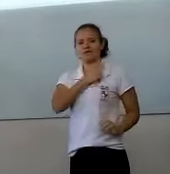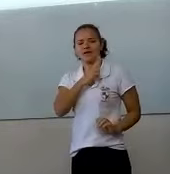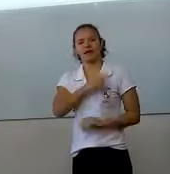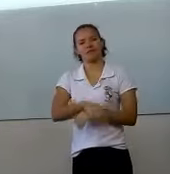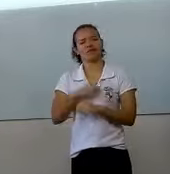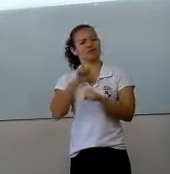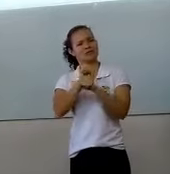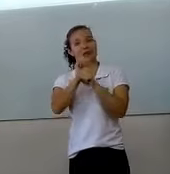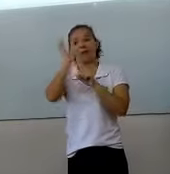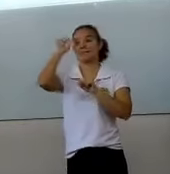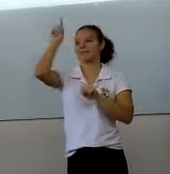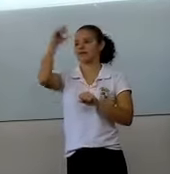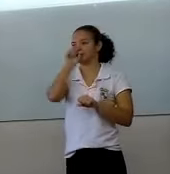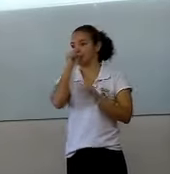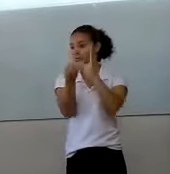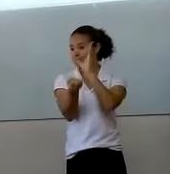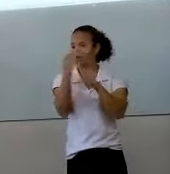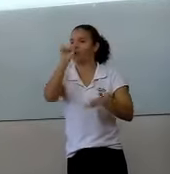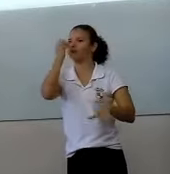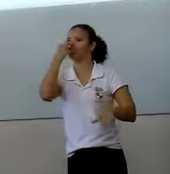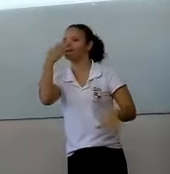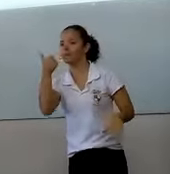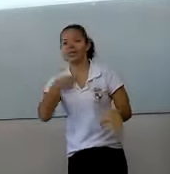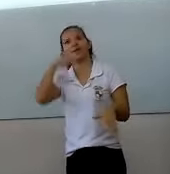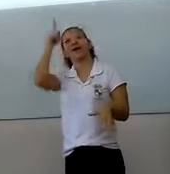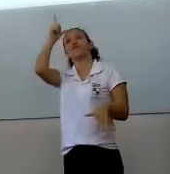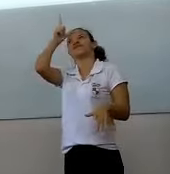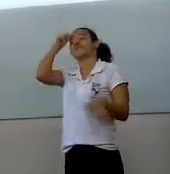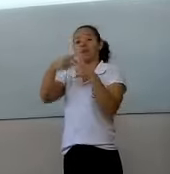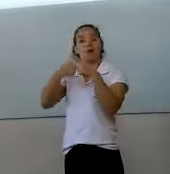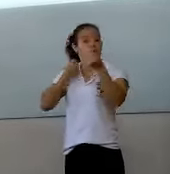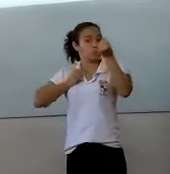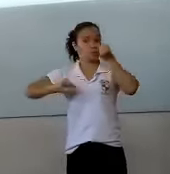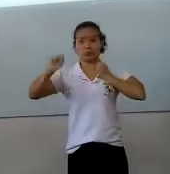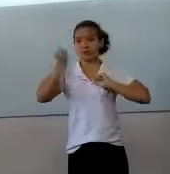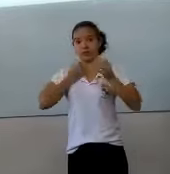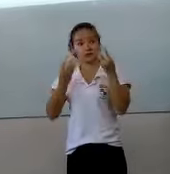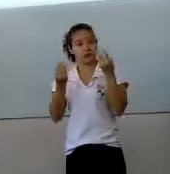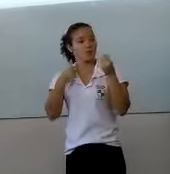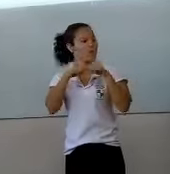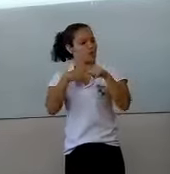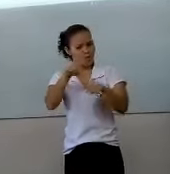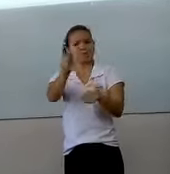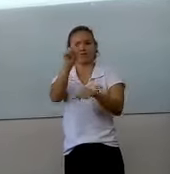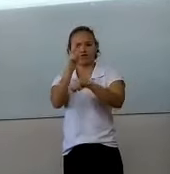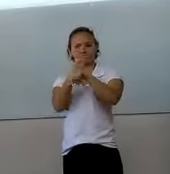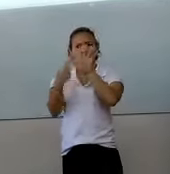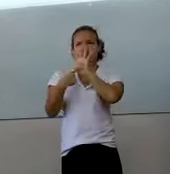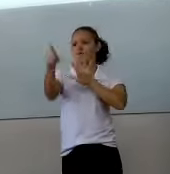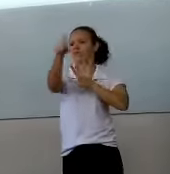letras libras, tudo aqui na UFAC. Aí no sábado ele respondeu, ai, foi um alívio, eu estava muito ansiosa, muito angustiada,